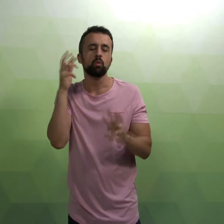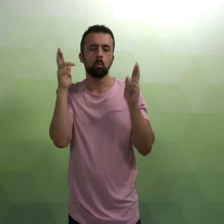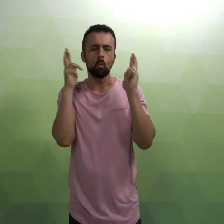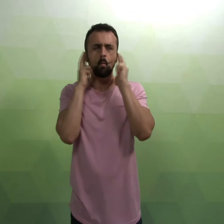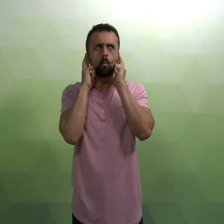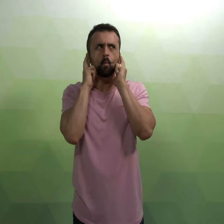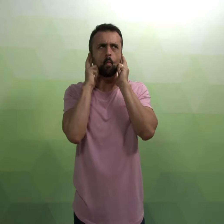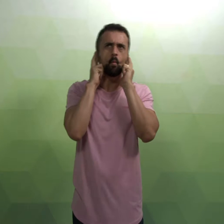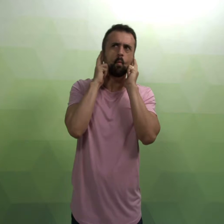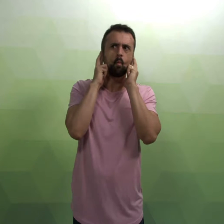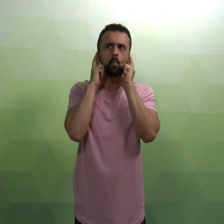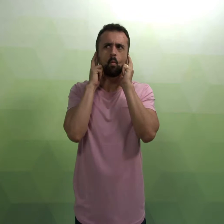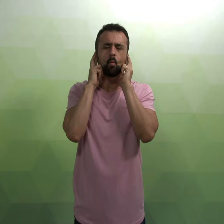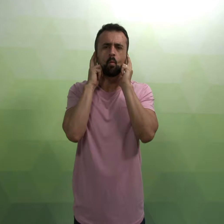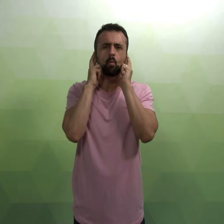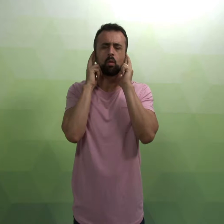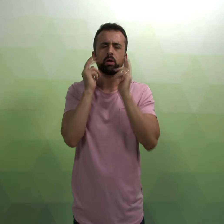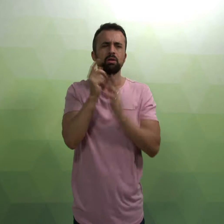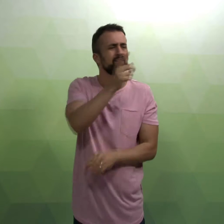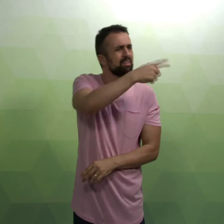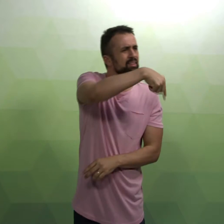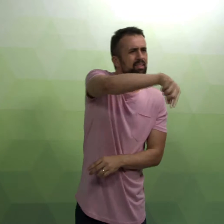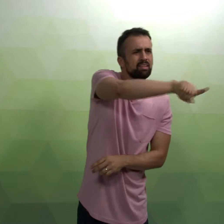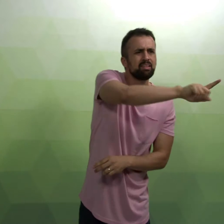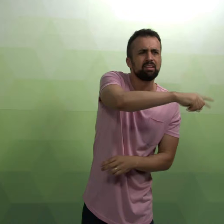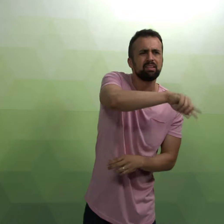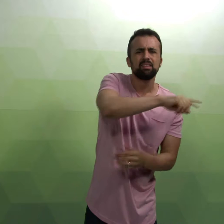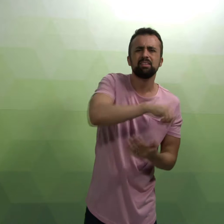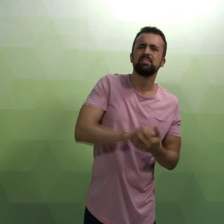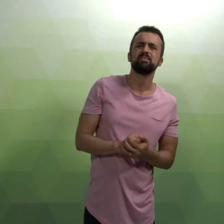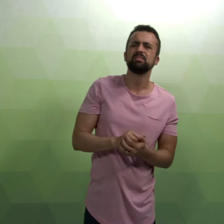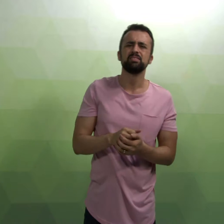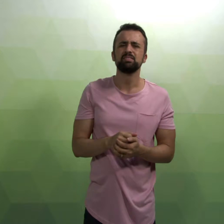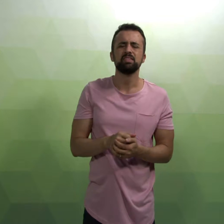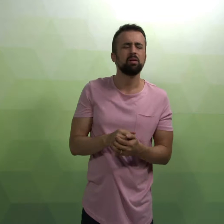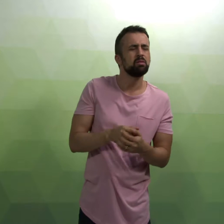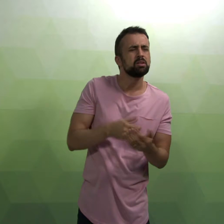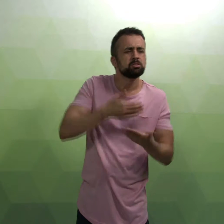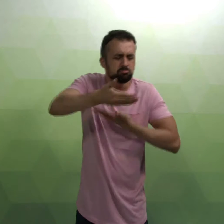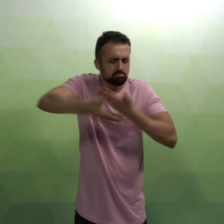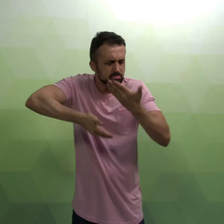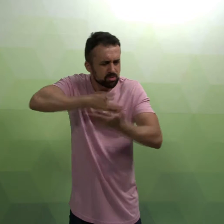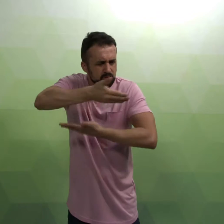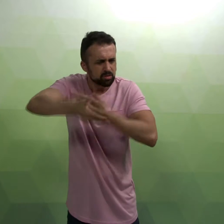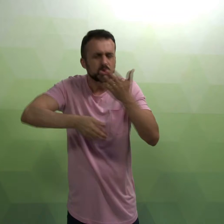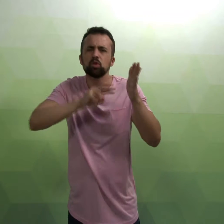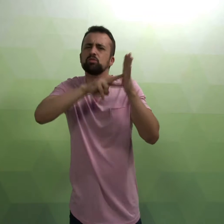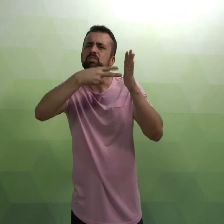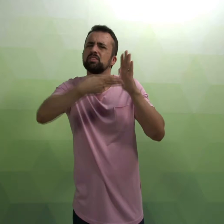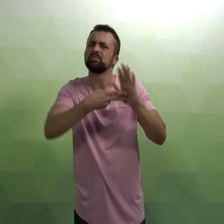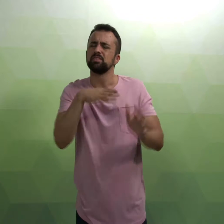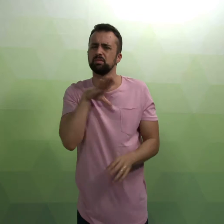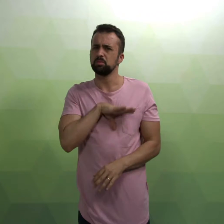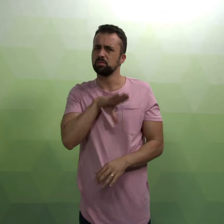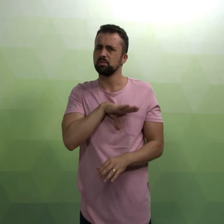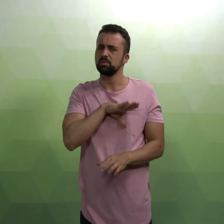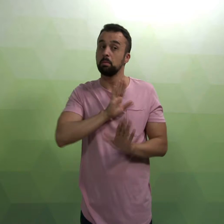As palavras não são ouvidas pelos surdos. Eles não discutem sobre as coisas e seus significados